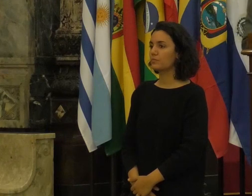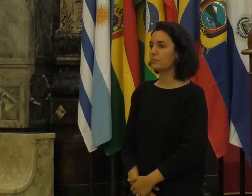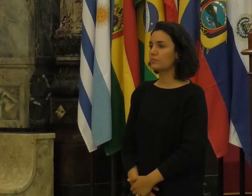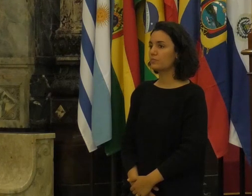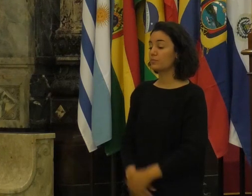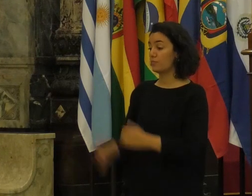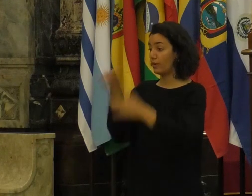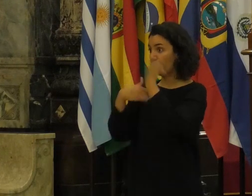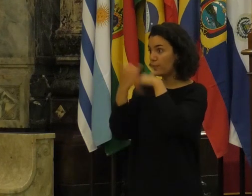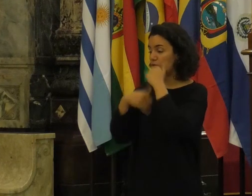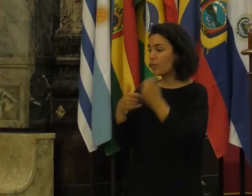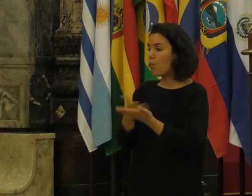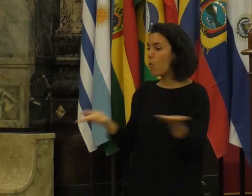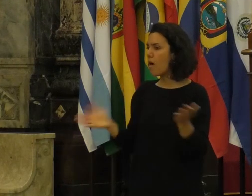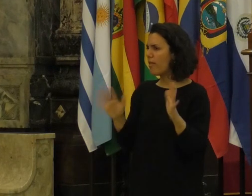los datos muestran